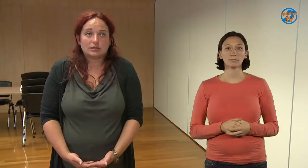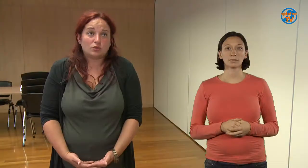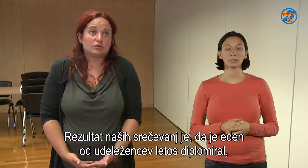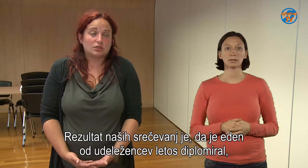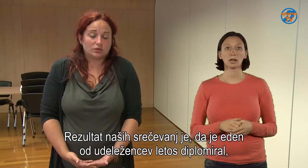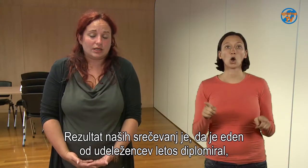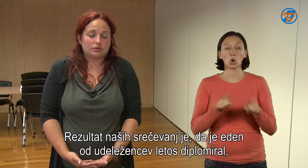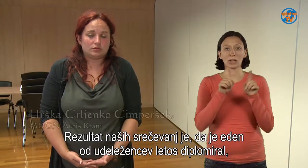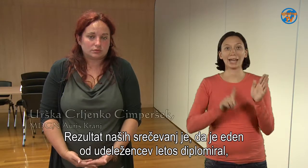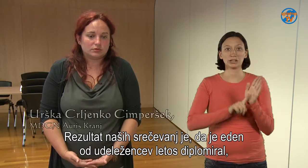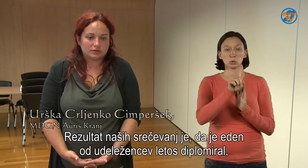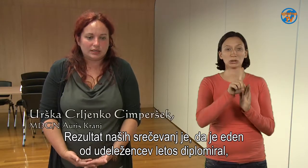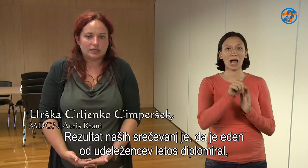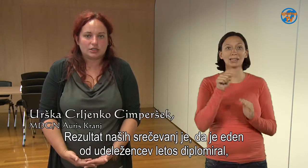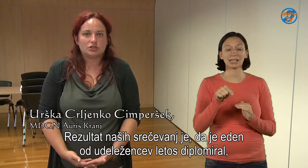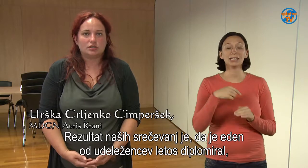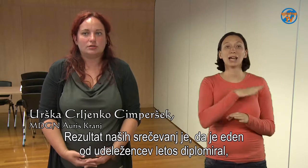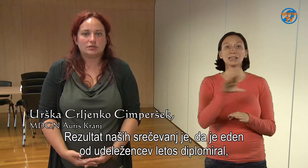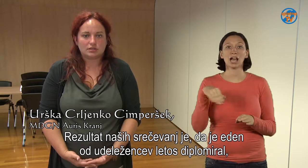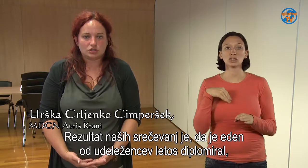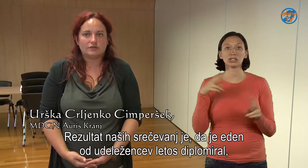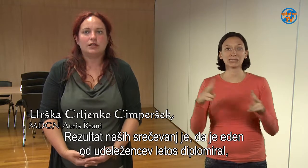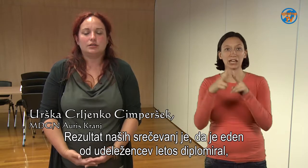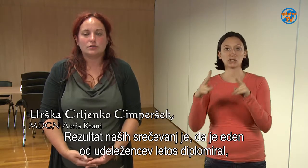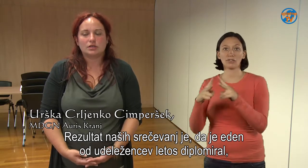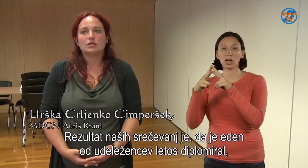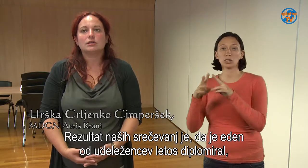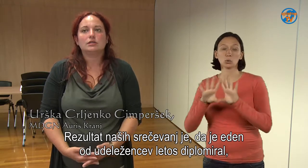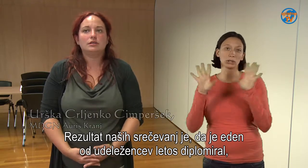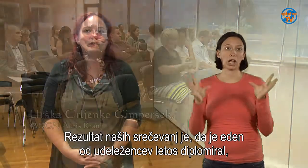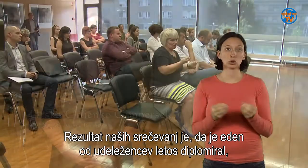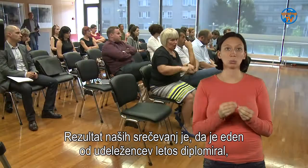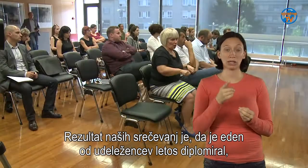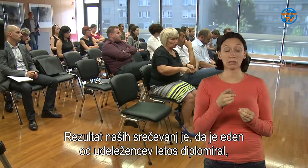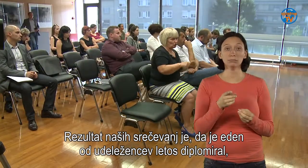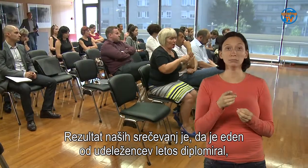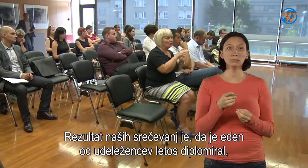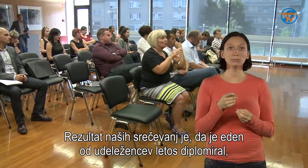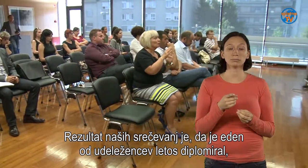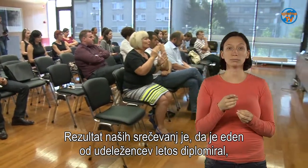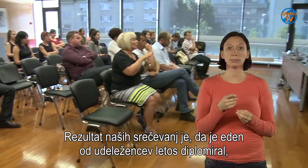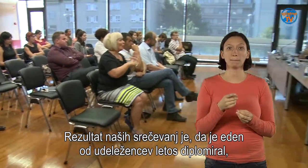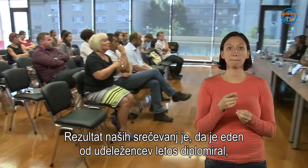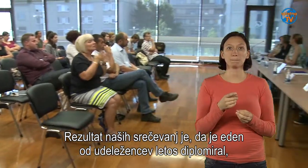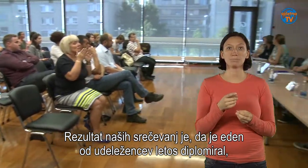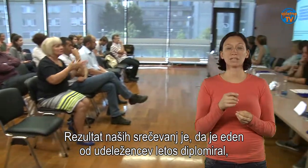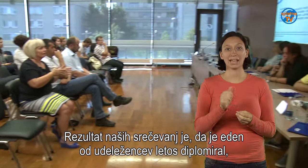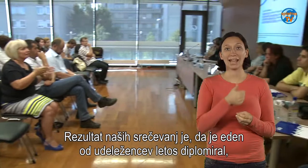Kot rezultat teh naših srečevanj in vsega je, da je en